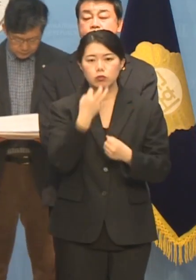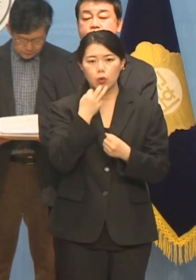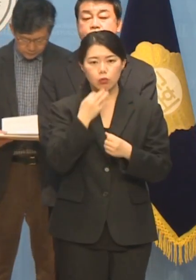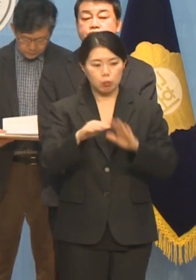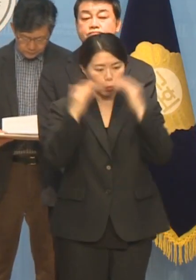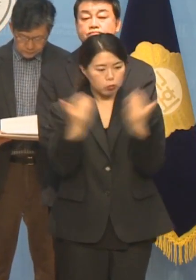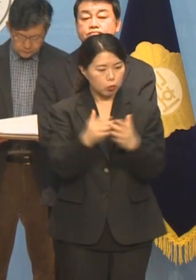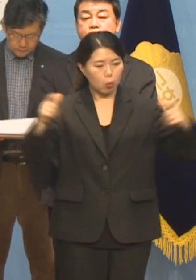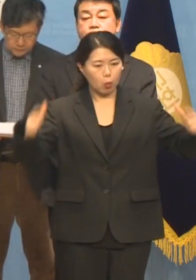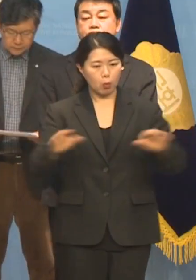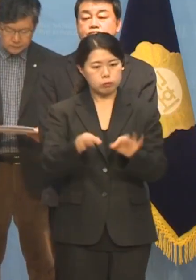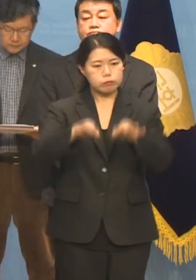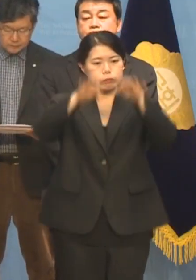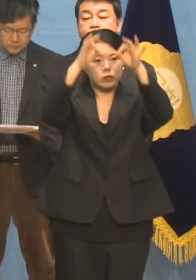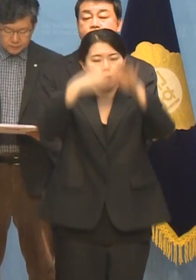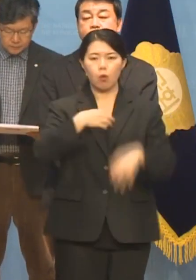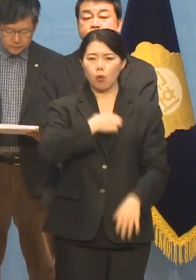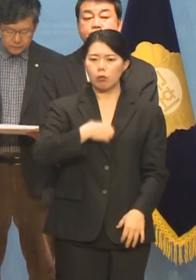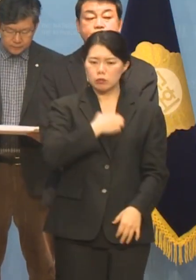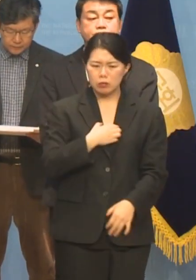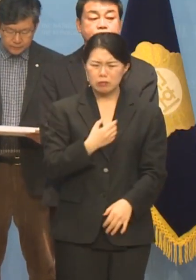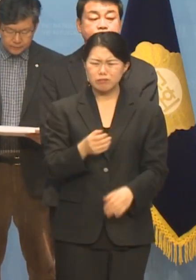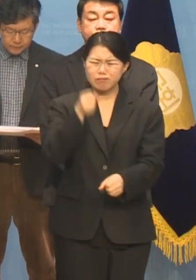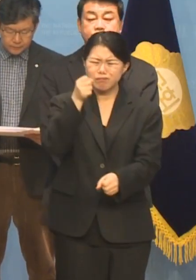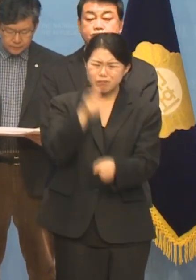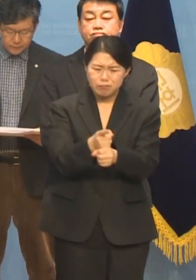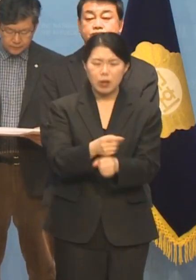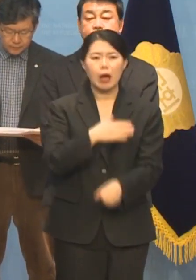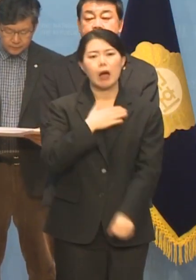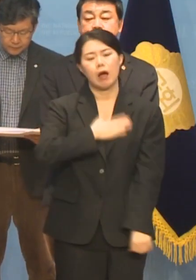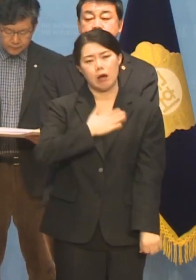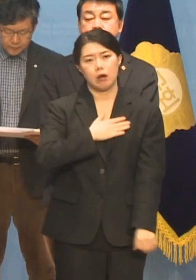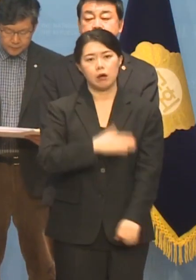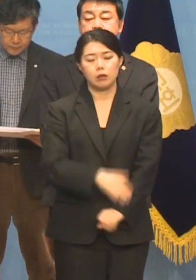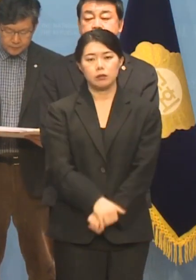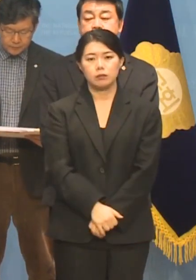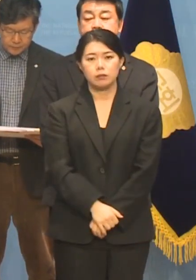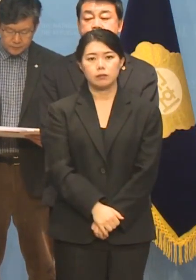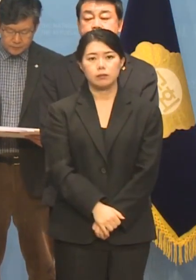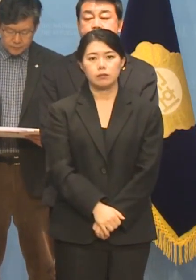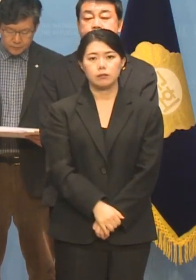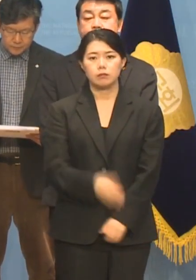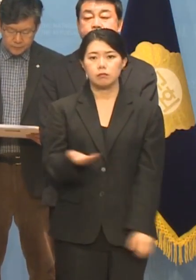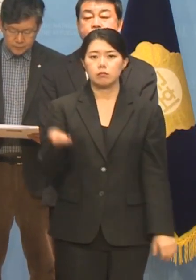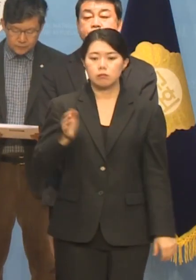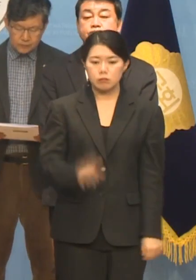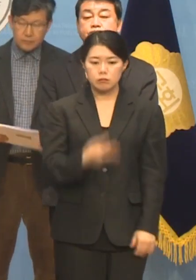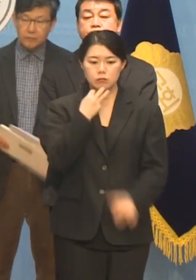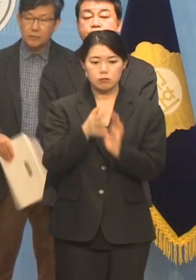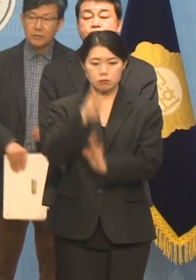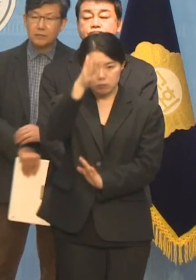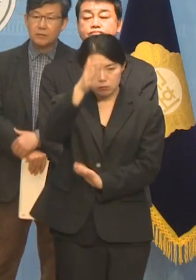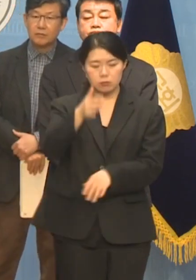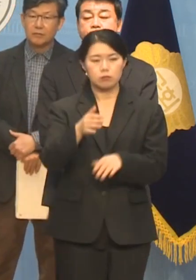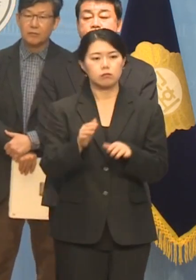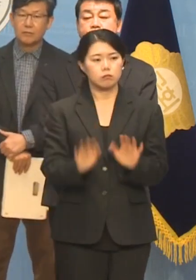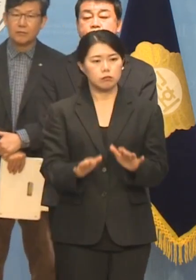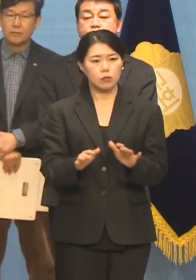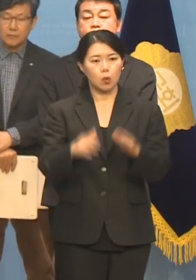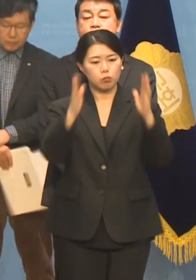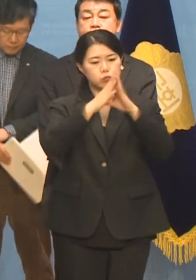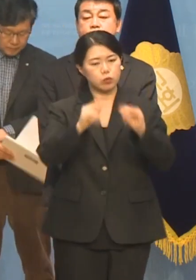지역으로 확대될 것이라는 우려 또한 이미 감지되고 있었습니다. 그럼에도 서울시는 줄곧 부동산